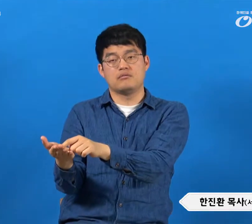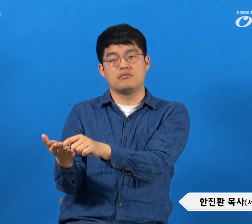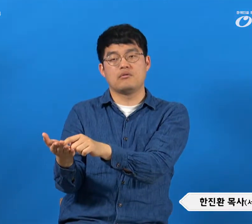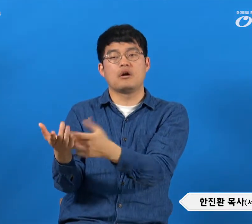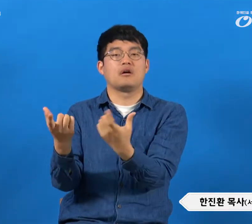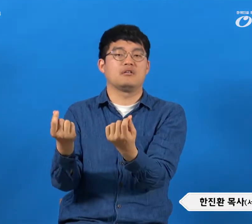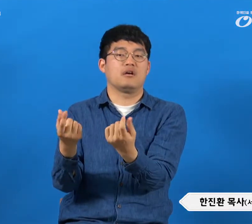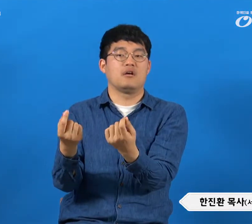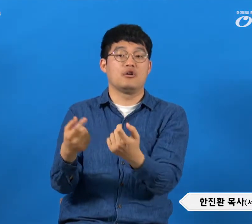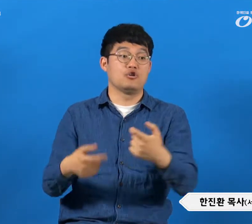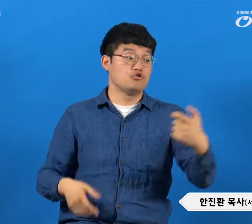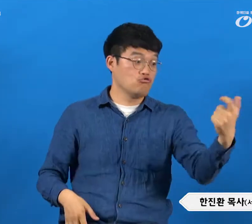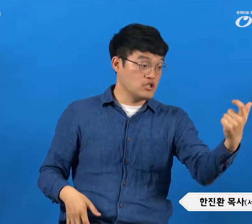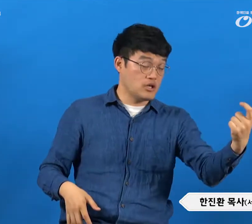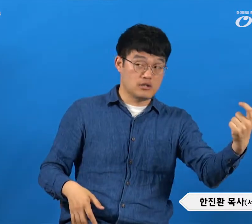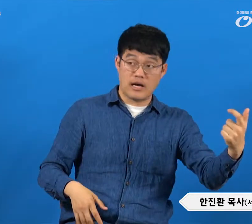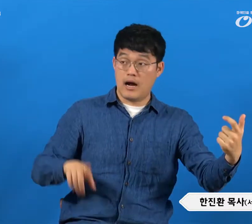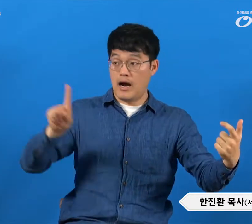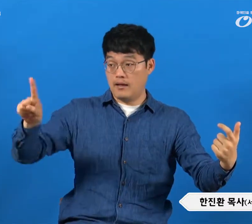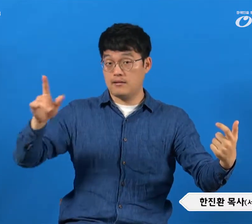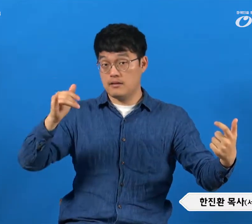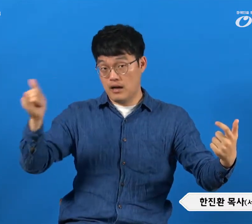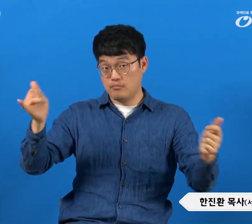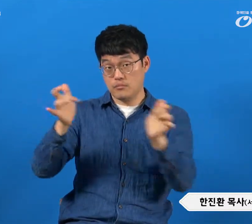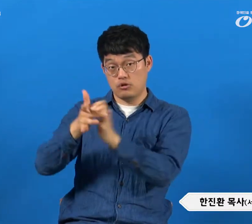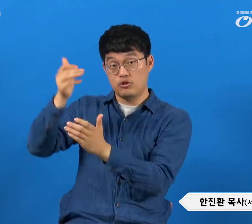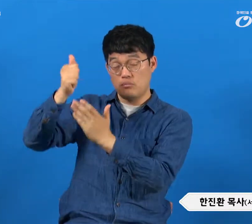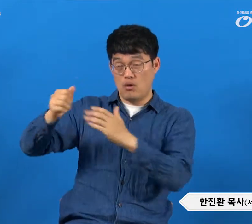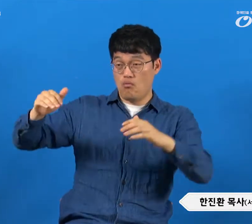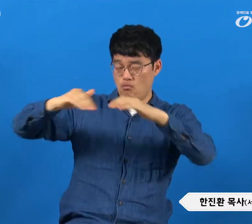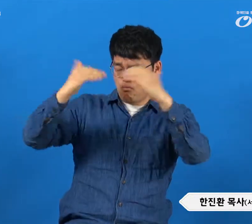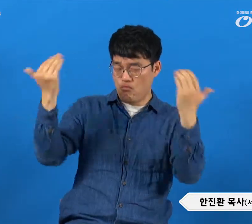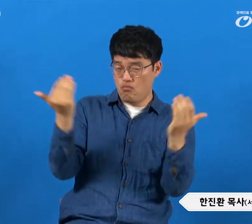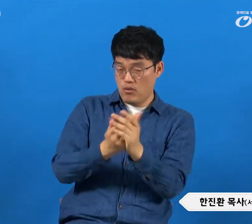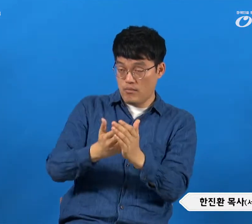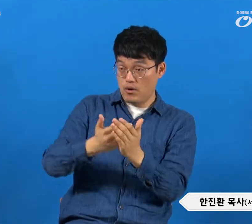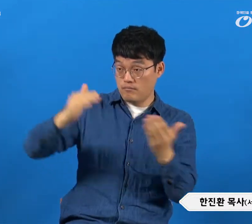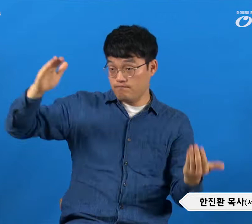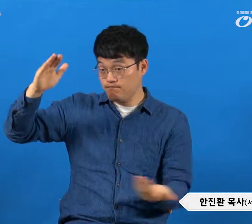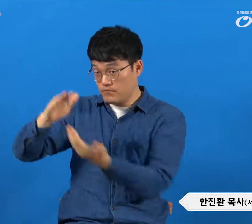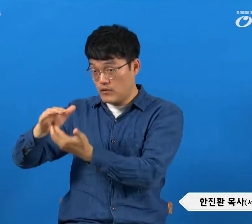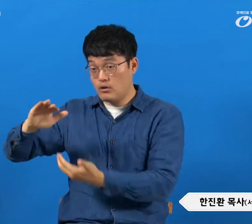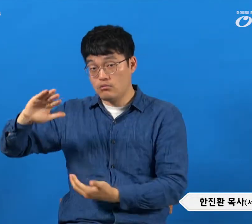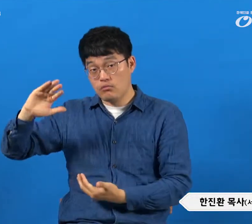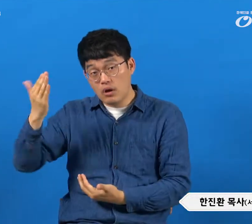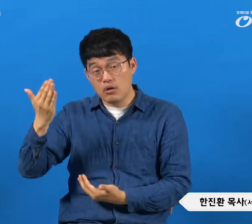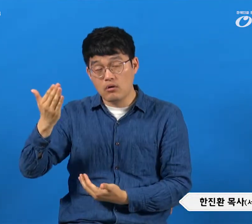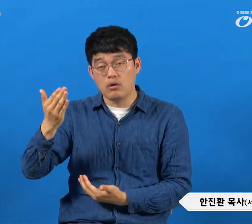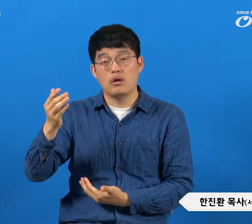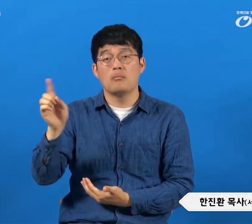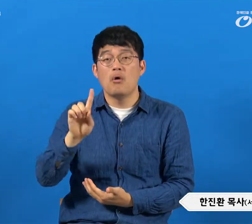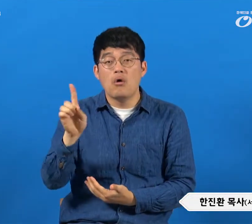전혀 60가지가 어느 한 사람에게 천년 후에 딱 이루어질 확률은 전혀 불가능하다는 말이죠.